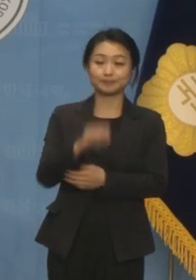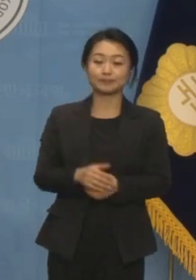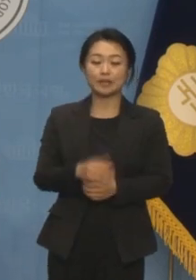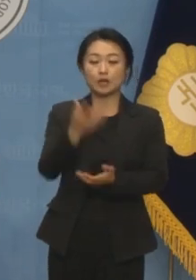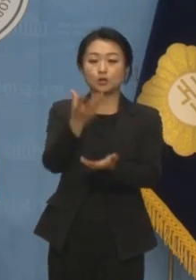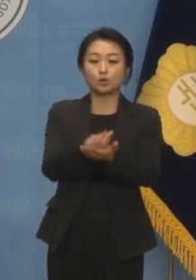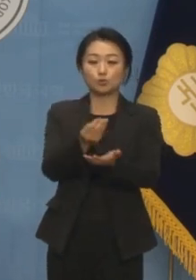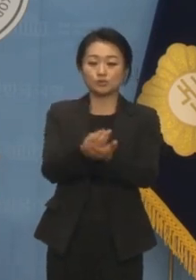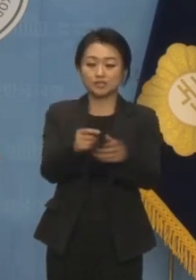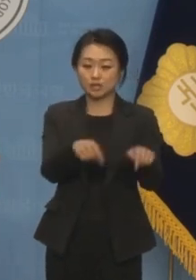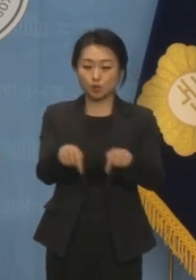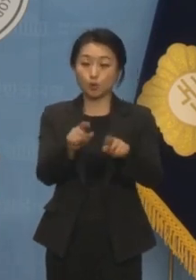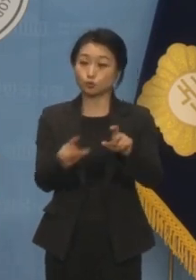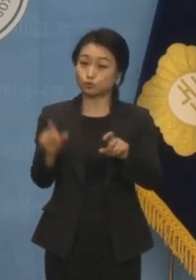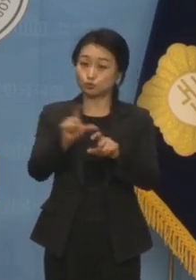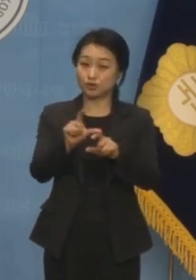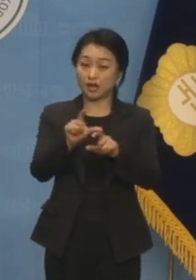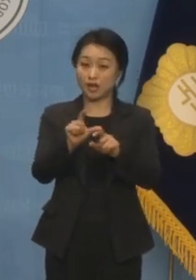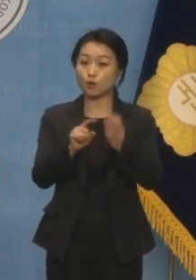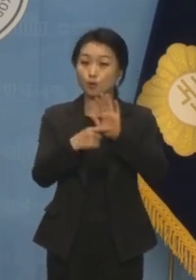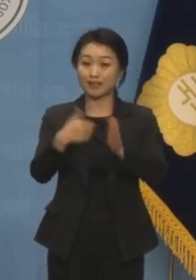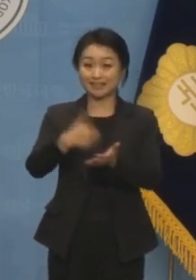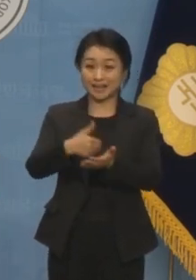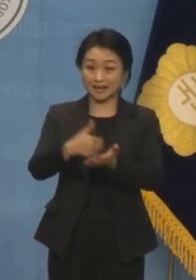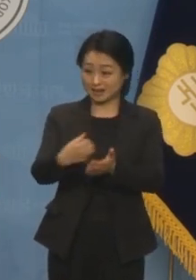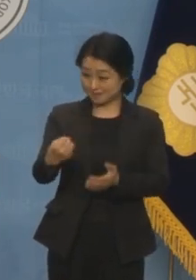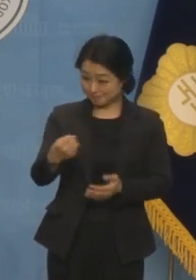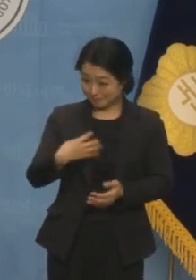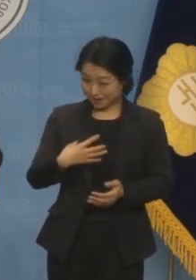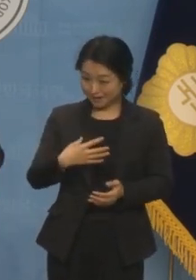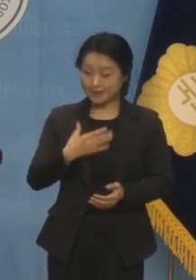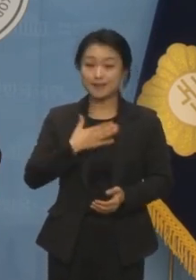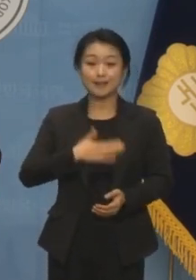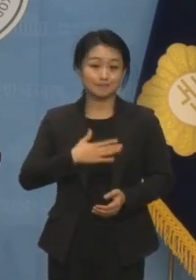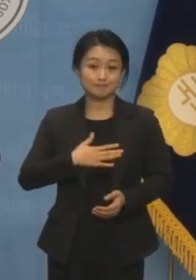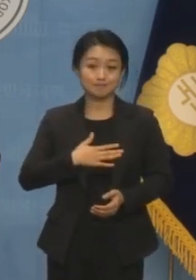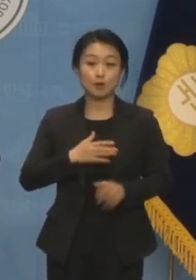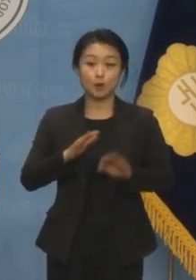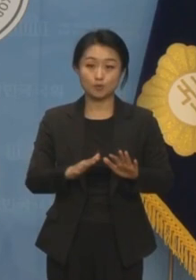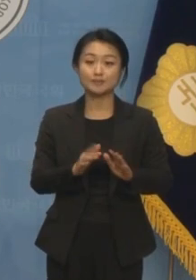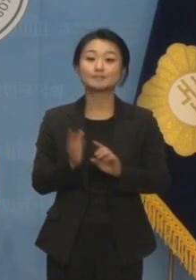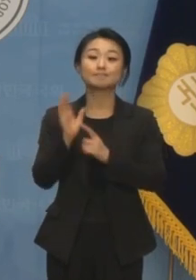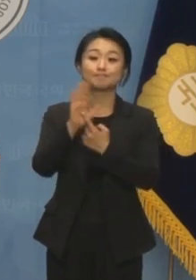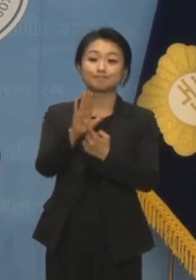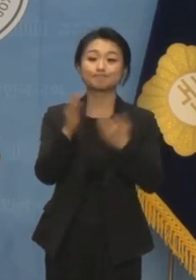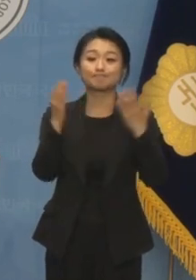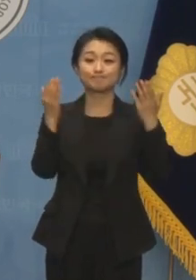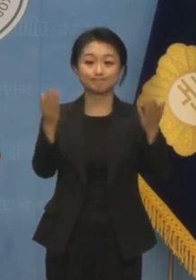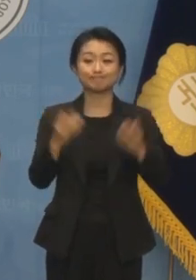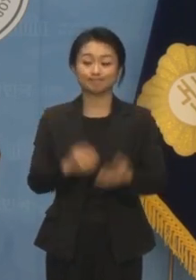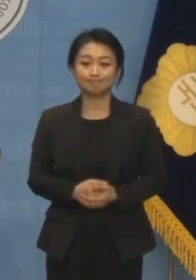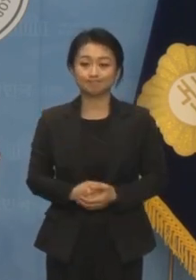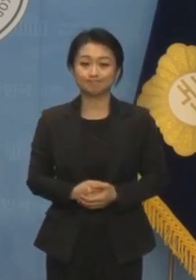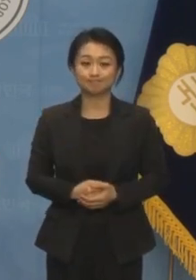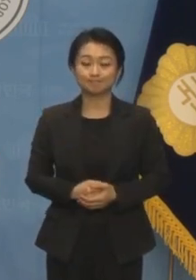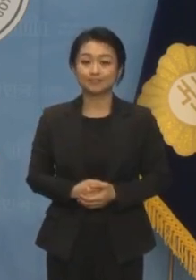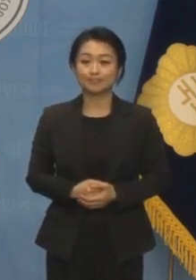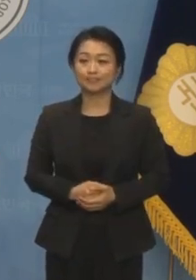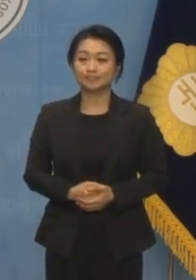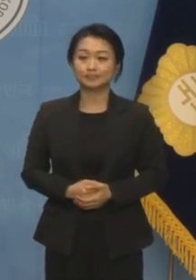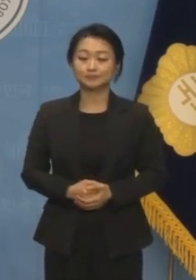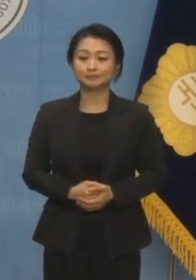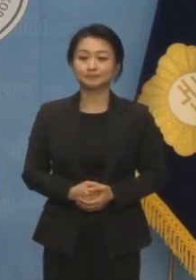녹취록을 추가로 공개해달라는 요구가 있어서 그에 대한 입장도 정리해서 오늘 밝혀드리겠습니다.